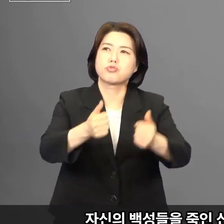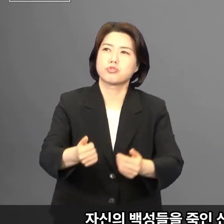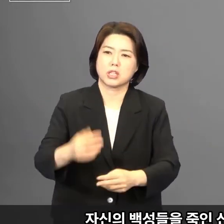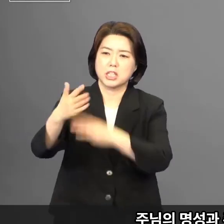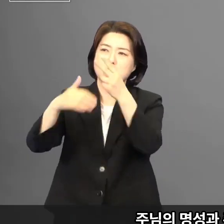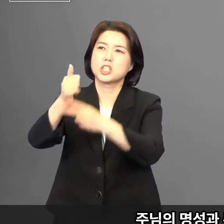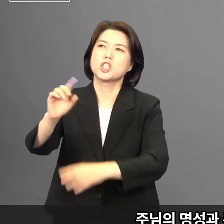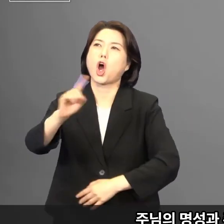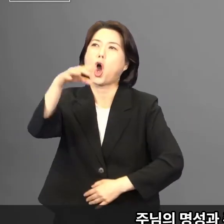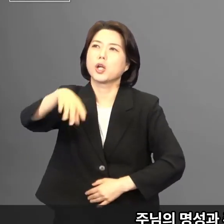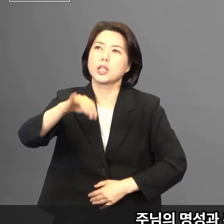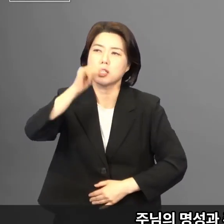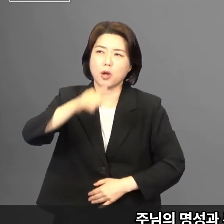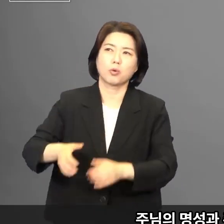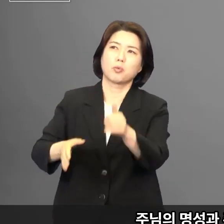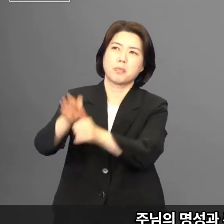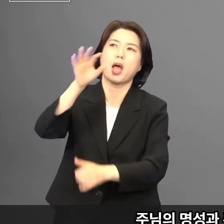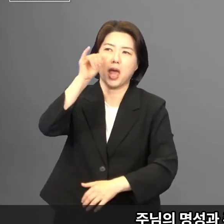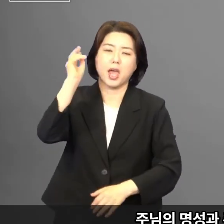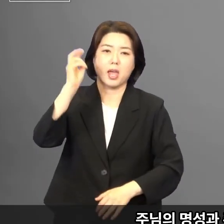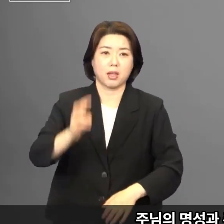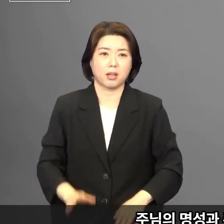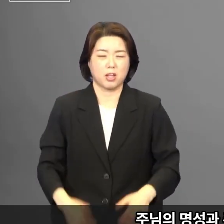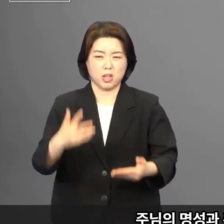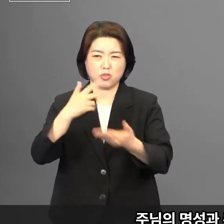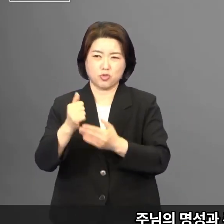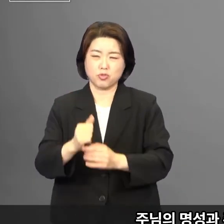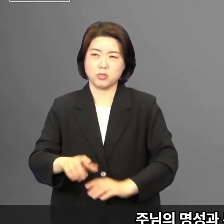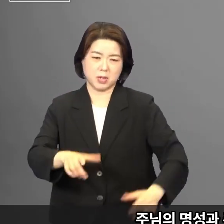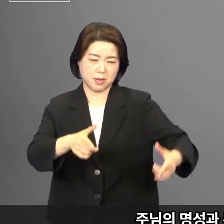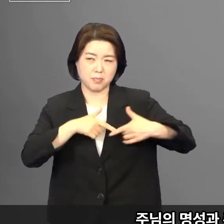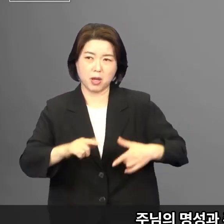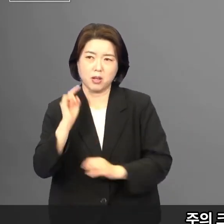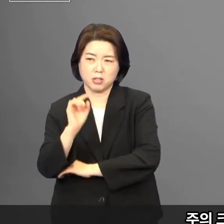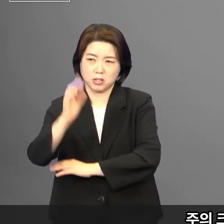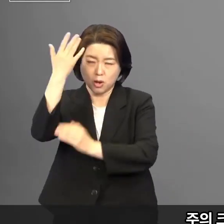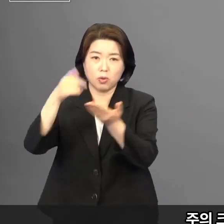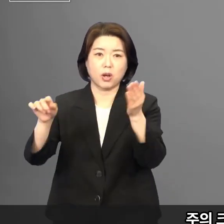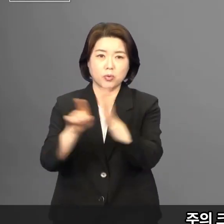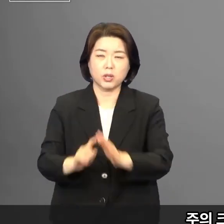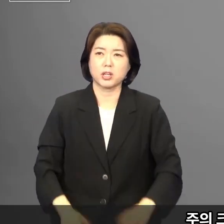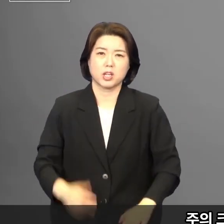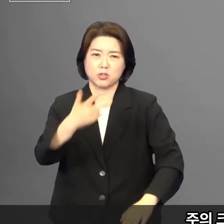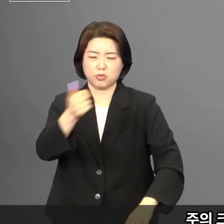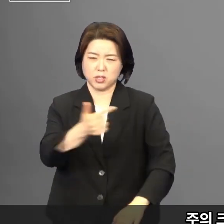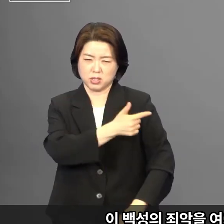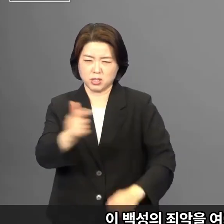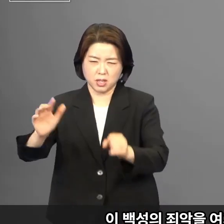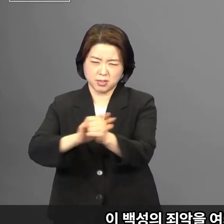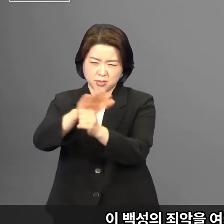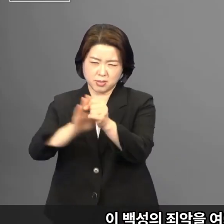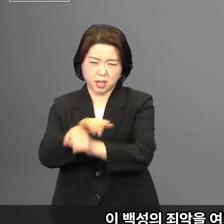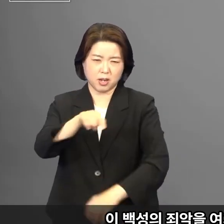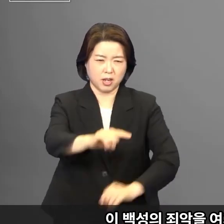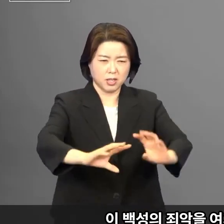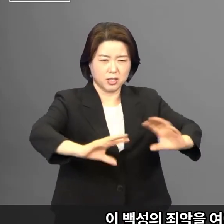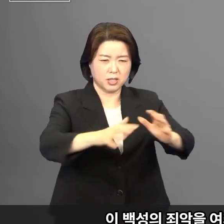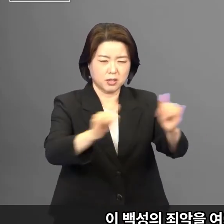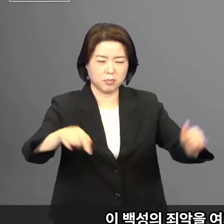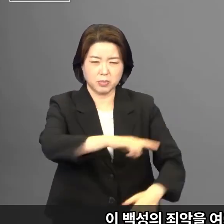것이니까 주님의 명성과 주님의 영광을 위하여 주의 크신 사랑으로 이